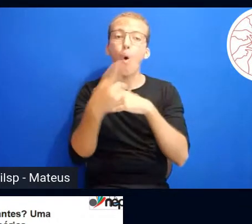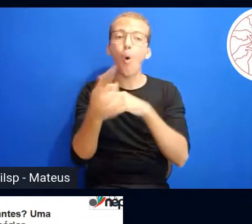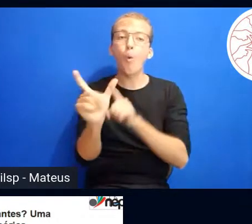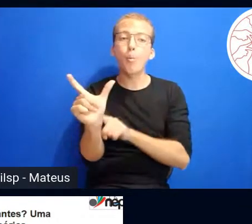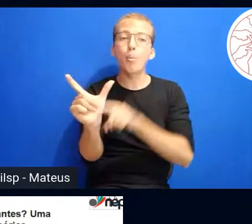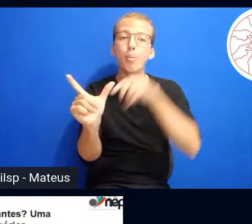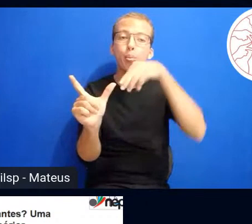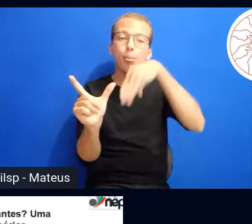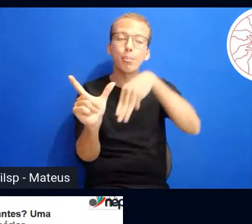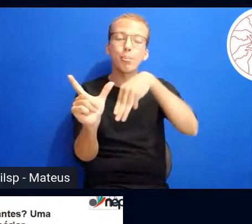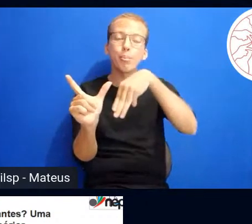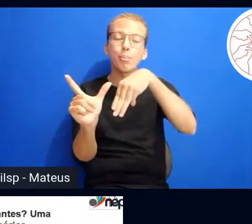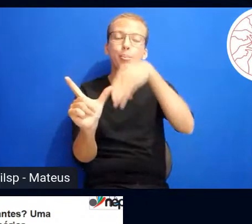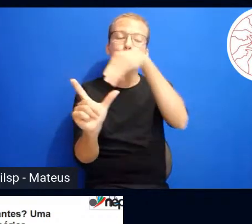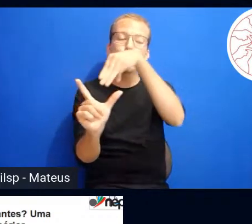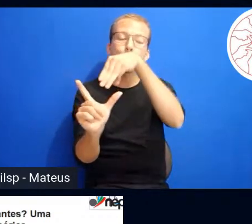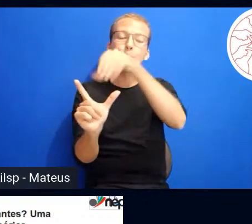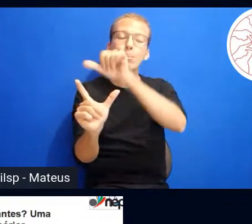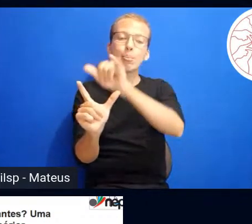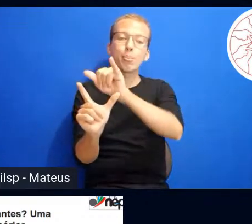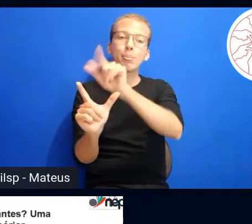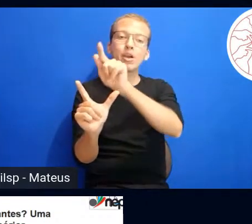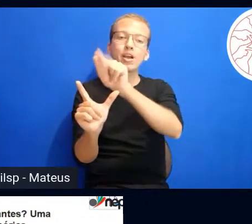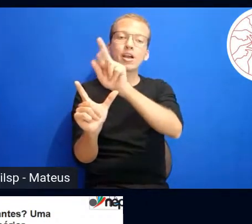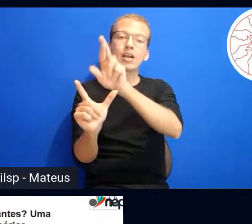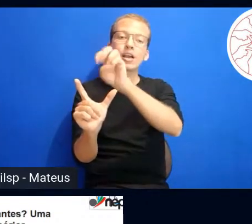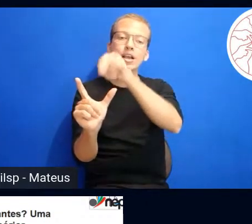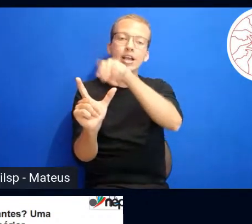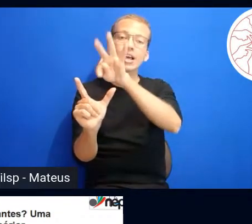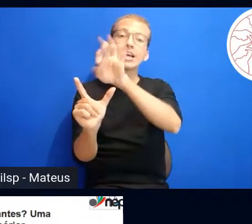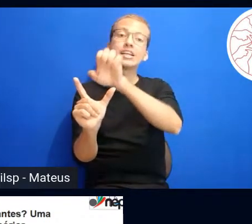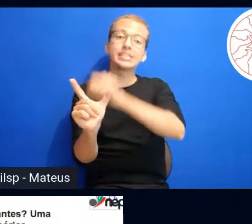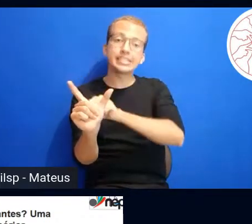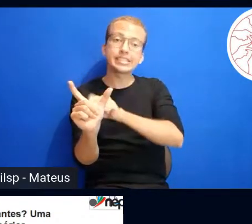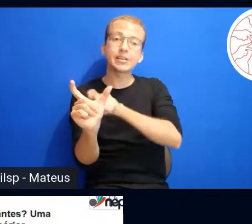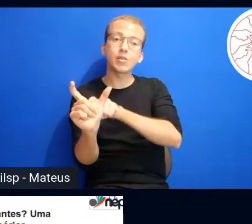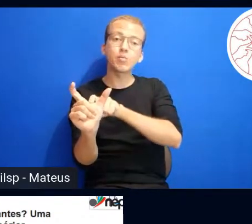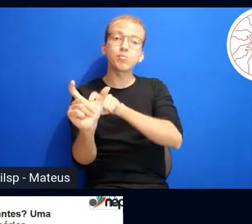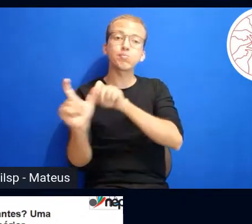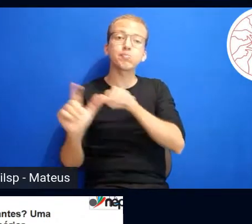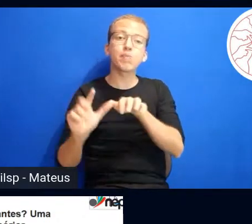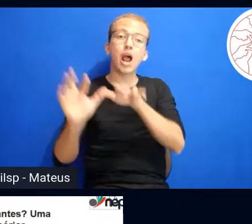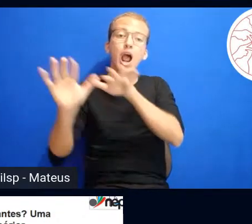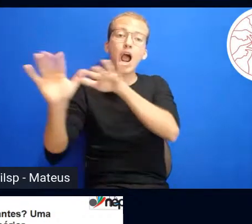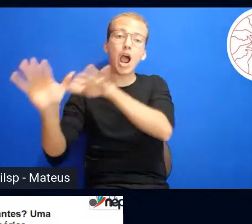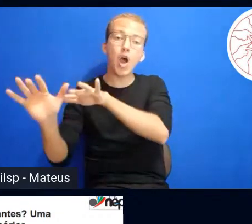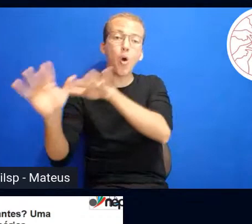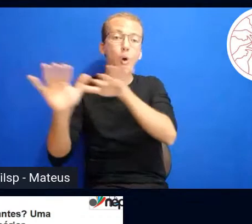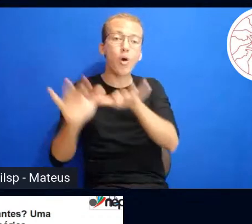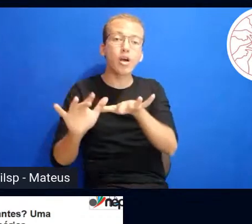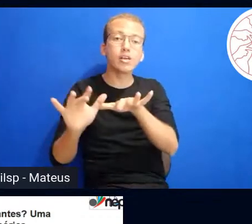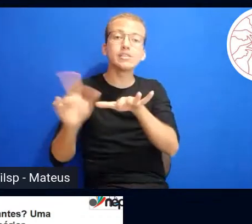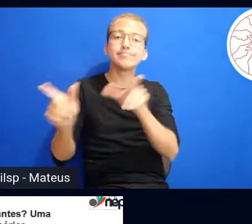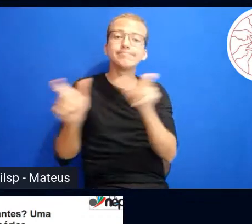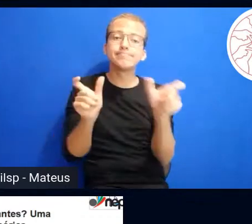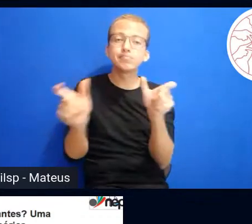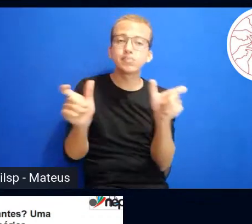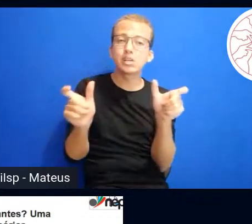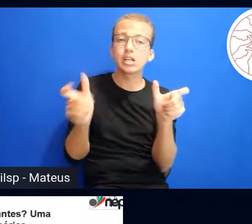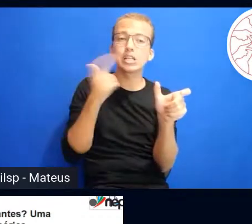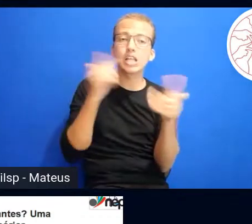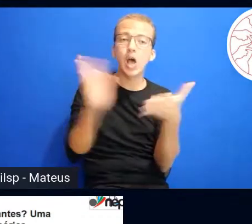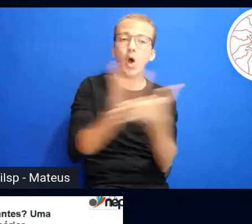em torno dessas nomenclaturas e pesquisas que versam sobre cada uma delas. Para alguns pesquisadores, eh, os